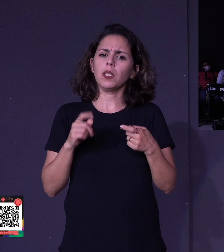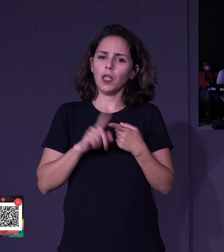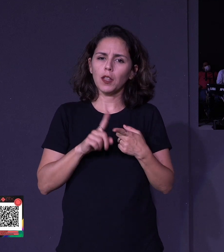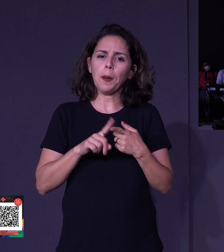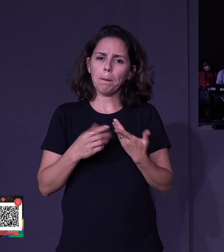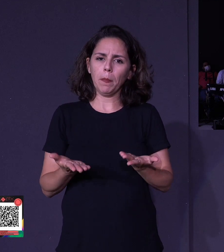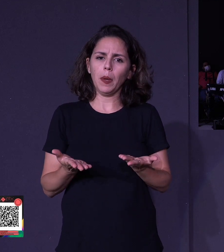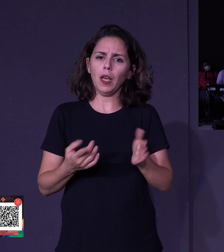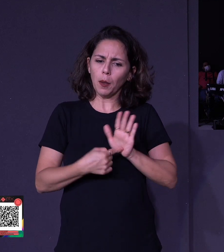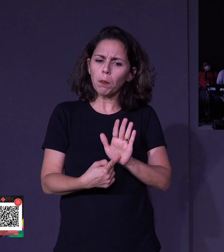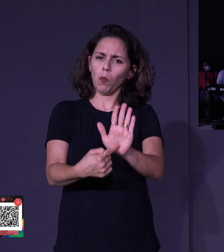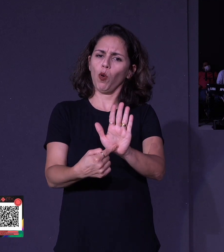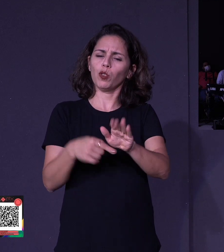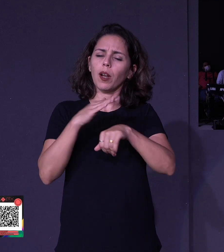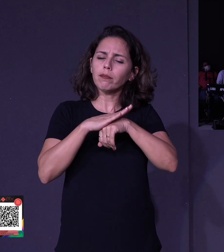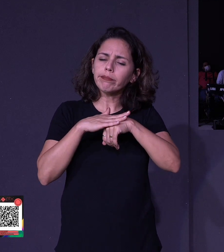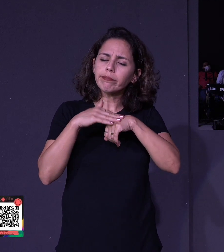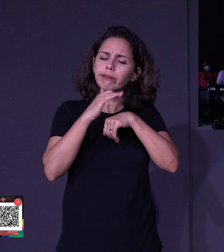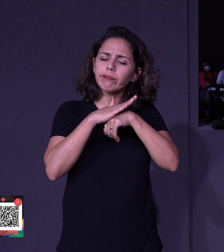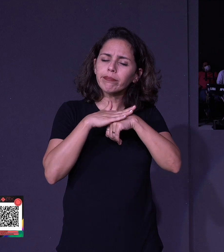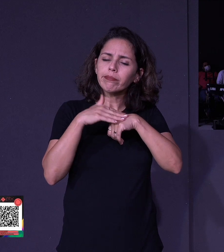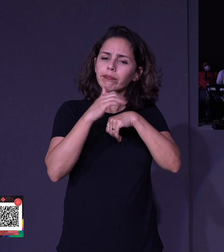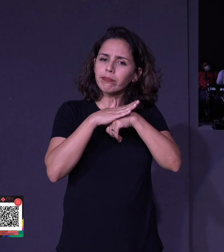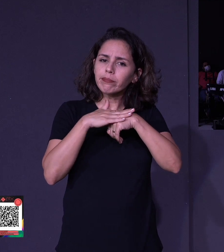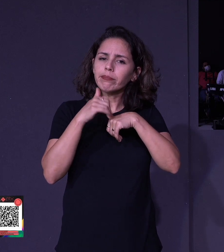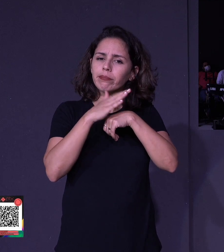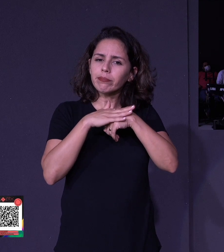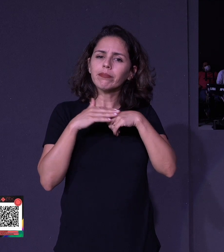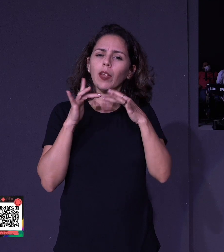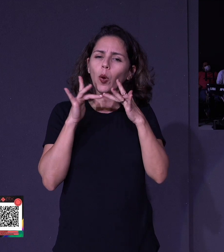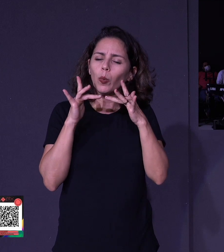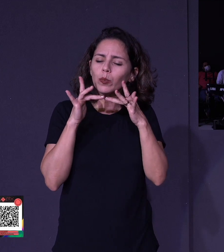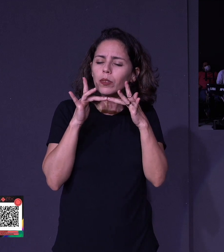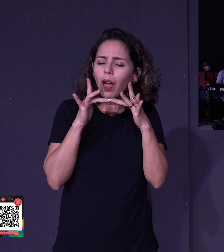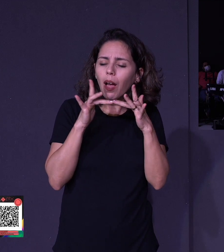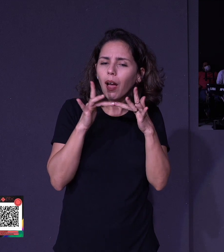Demonstre carinho por meio de contatos físicos. Pai,